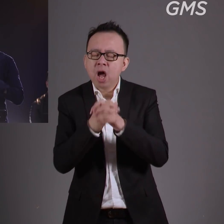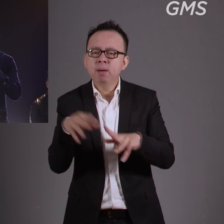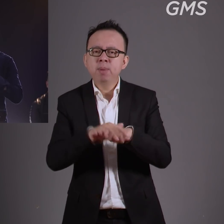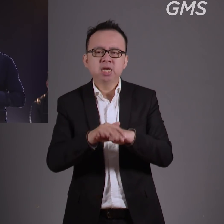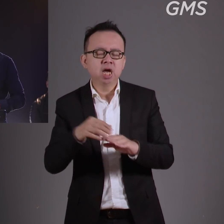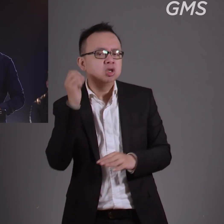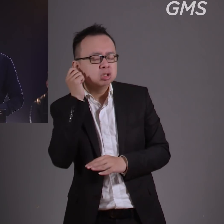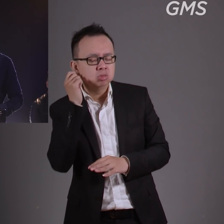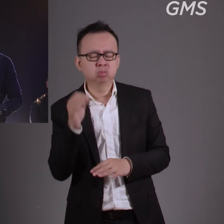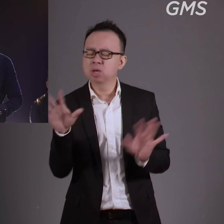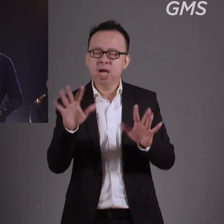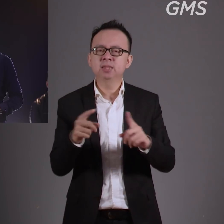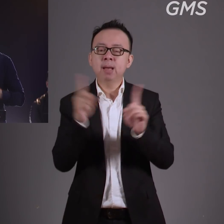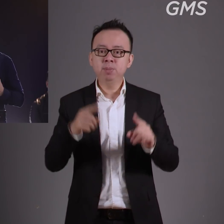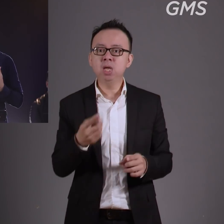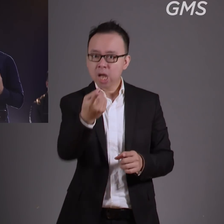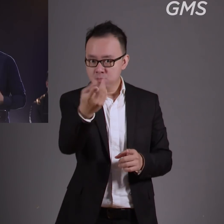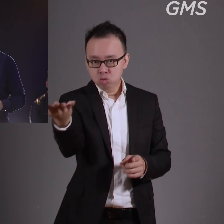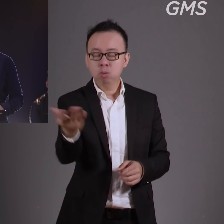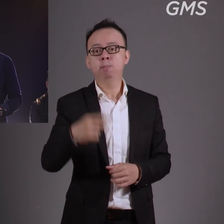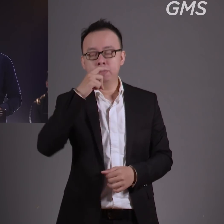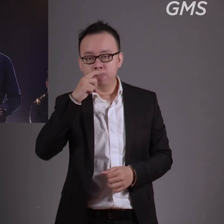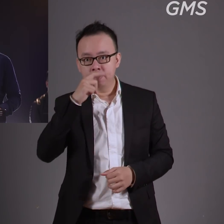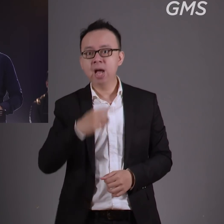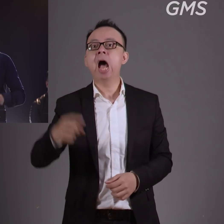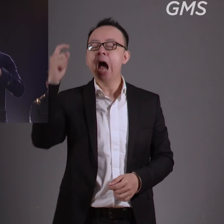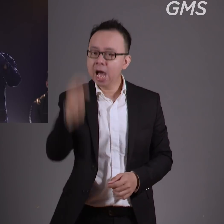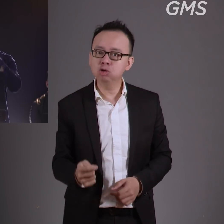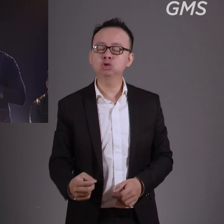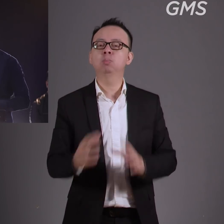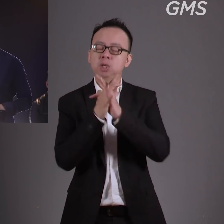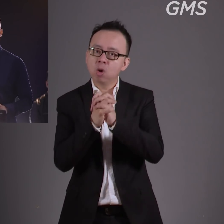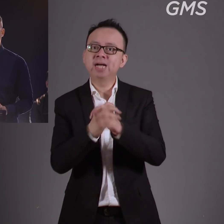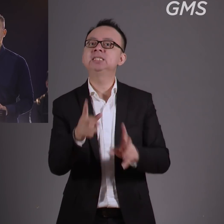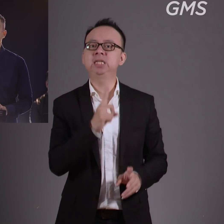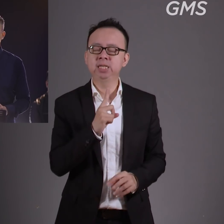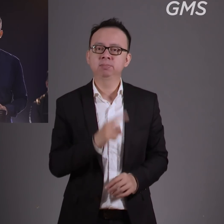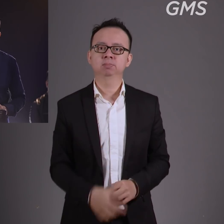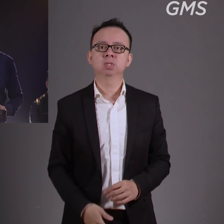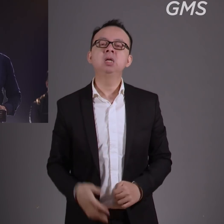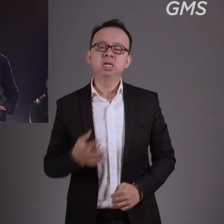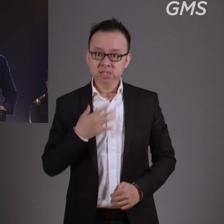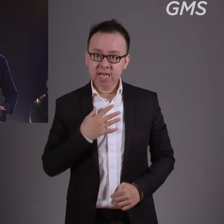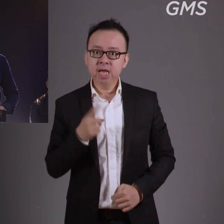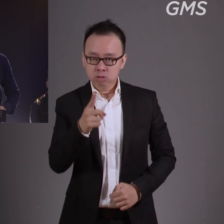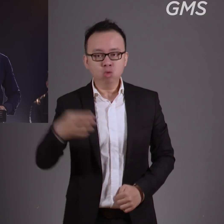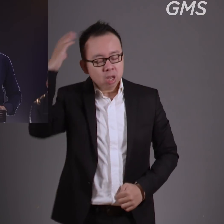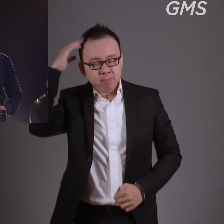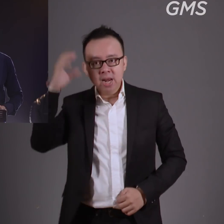tidak terima titipan. Kita sendiri harus cari Tuhan. You and me, saya juga seorang head of the